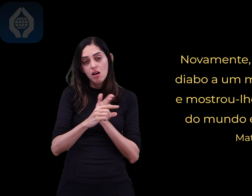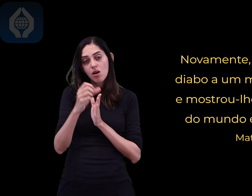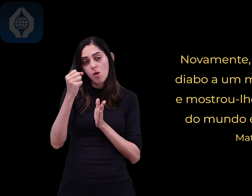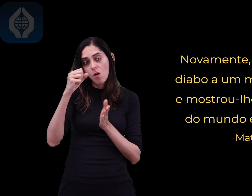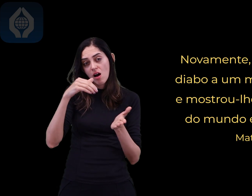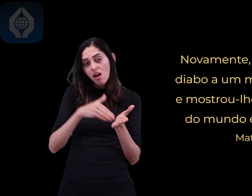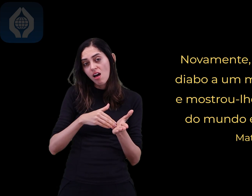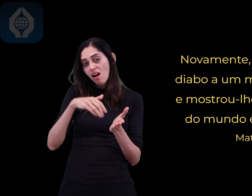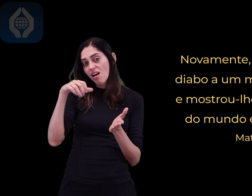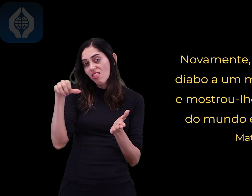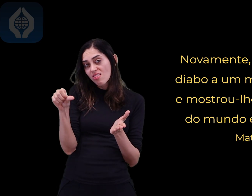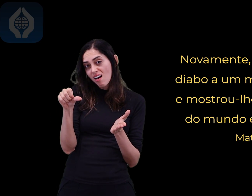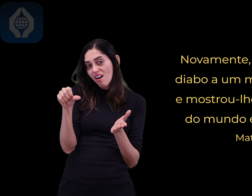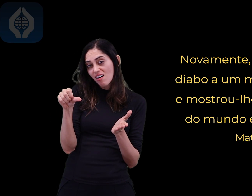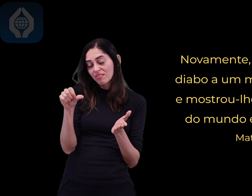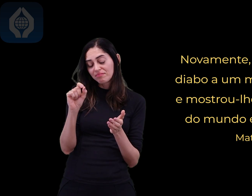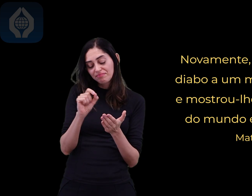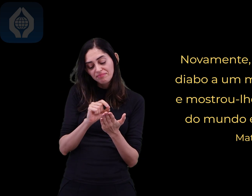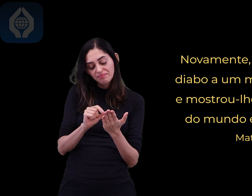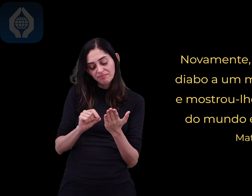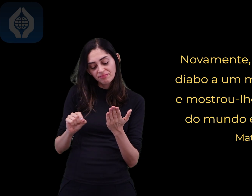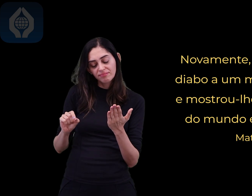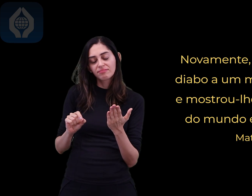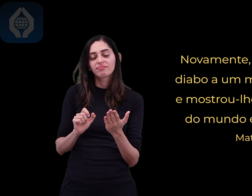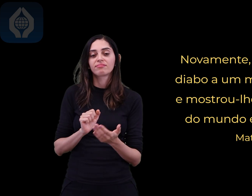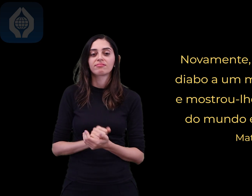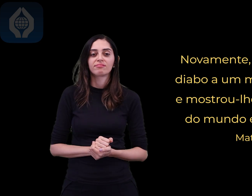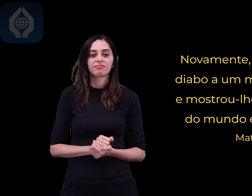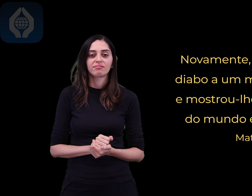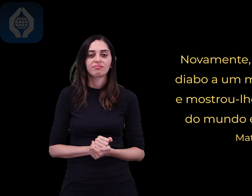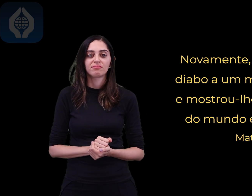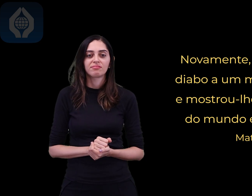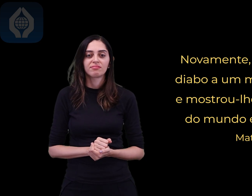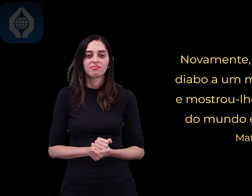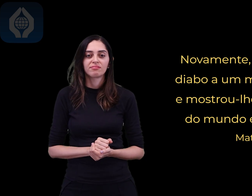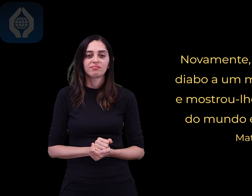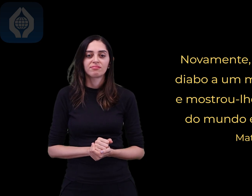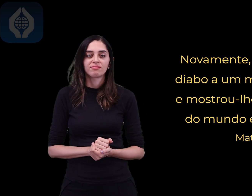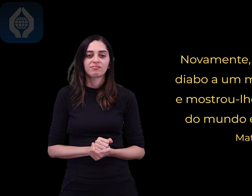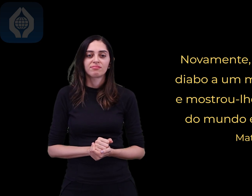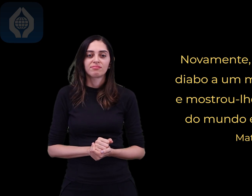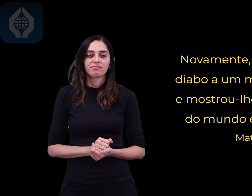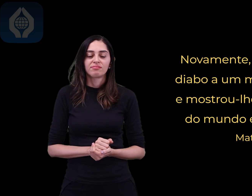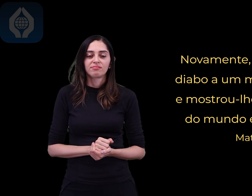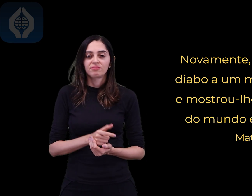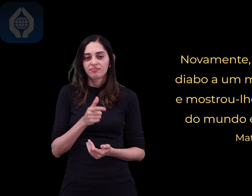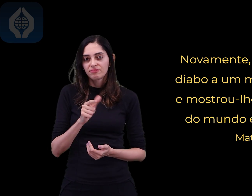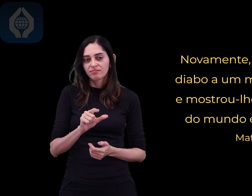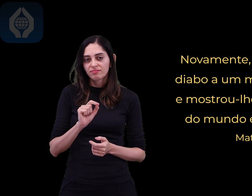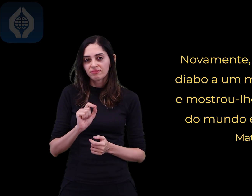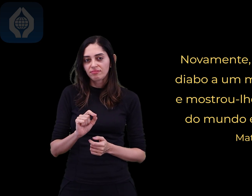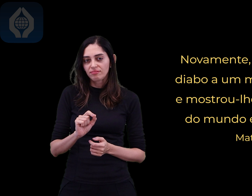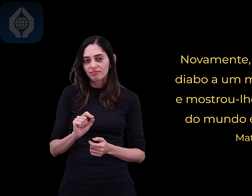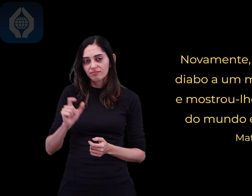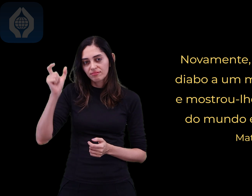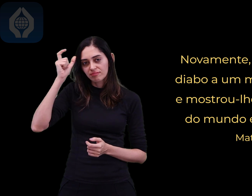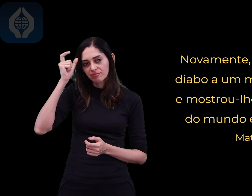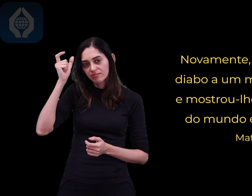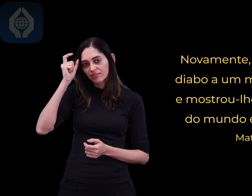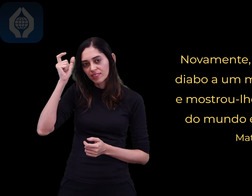Em Mateus 4, 8 e 9, está escrito, novamente o transportou o diabo a um